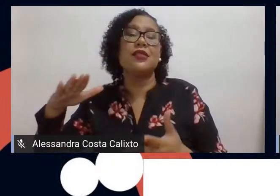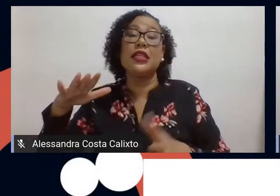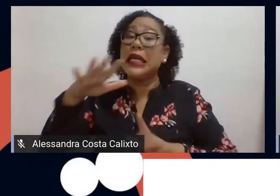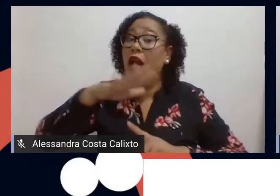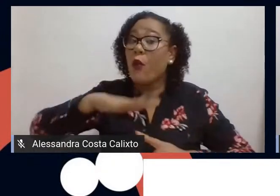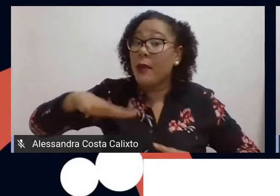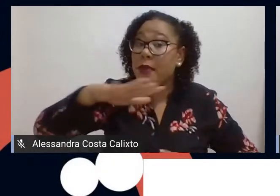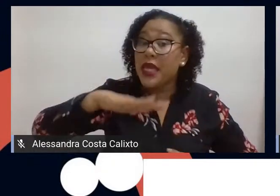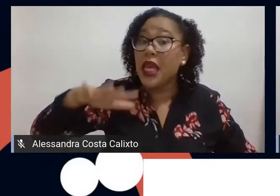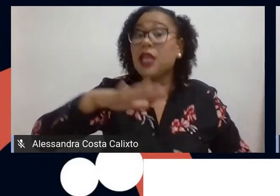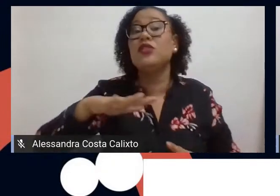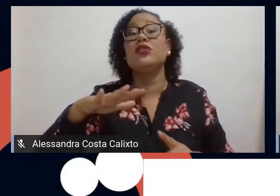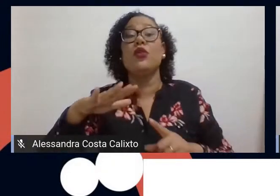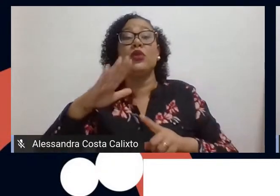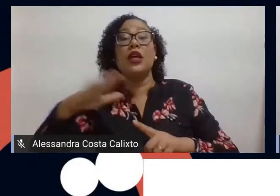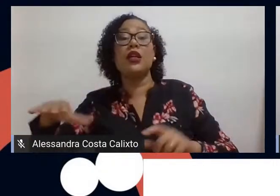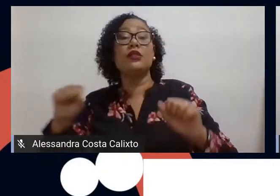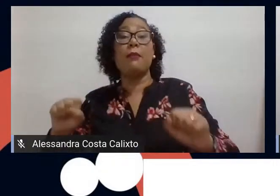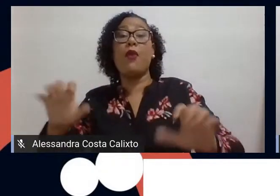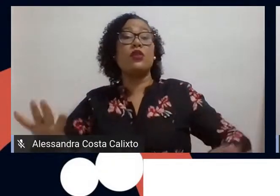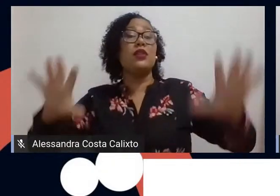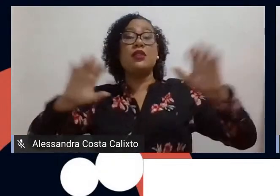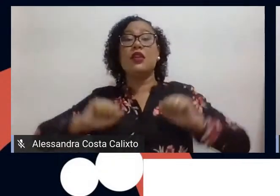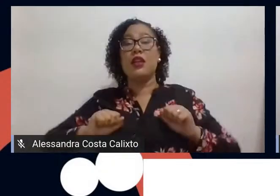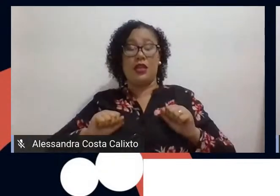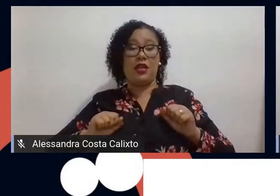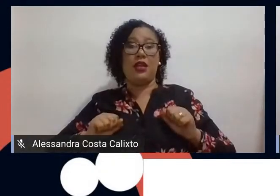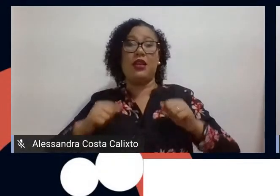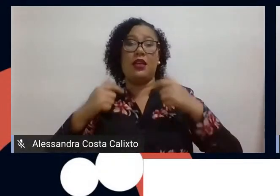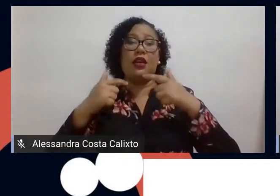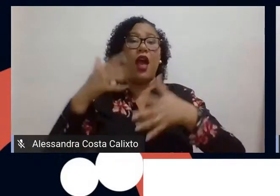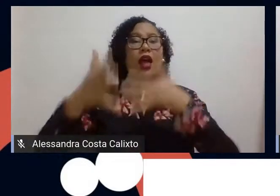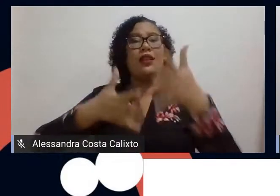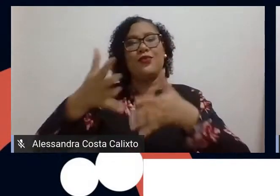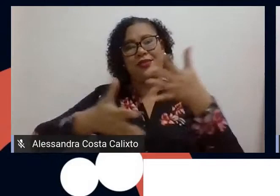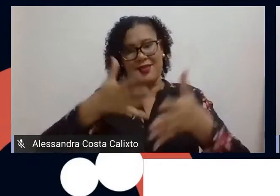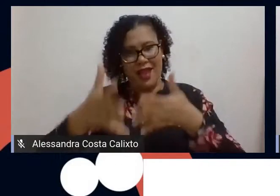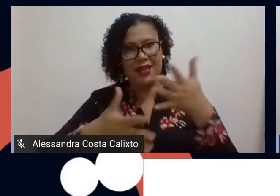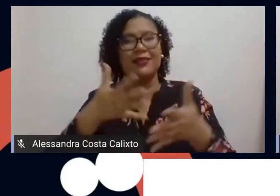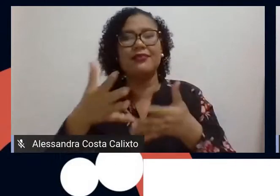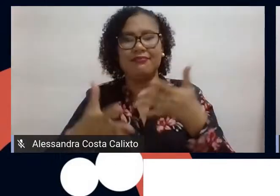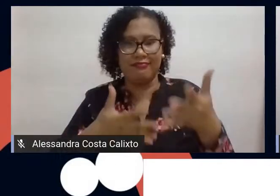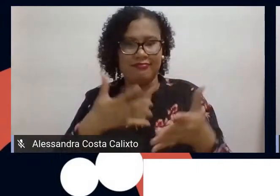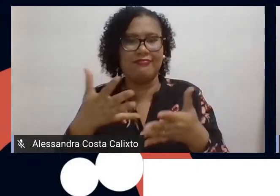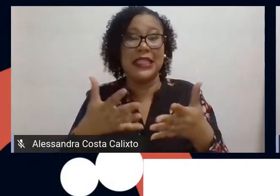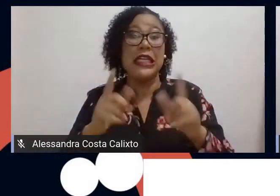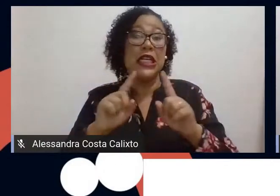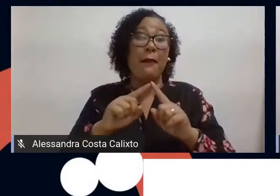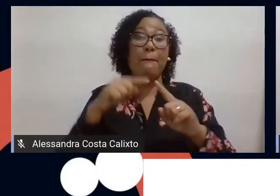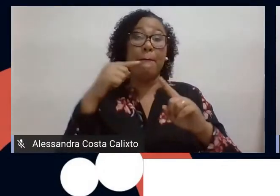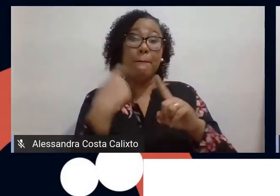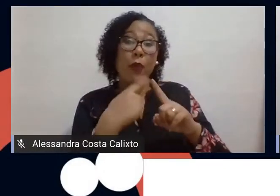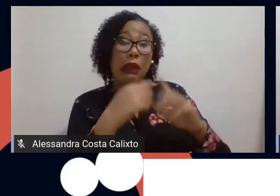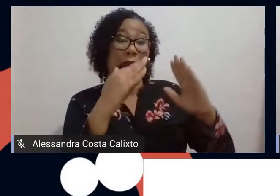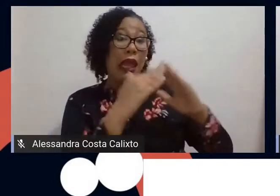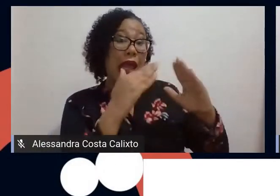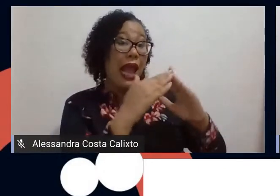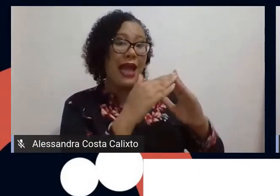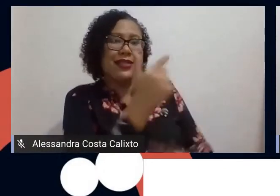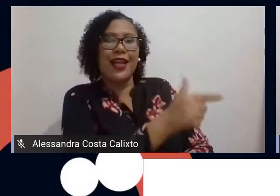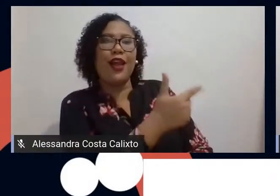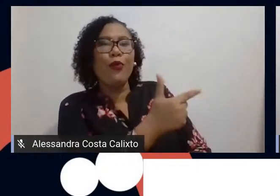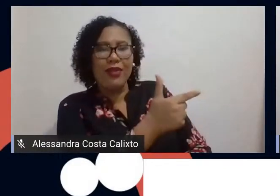familiar dessa criança em que possibilite ela ter a aquisição